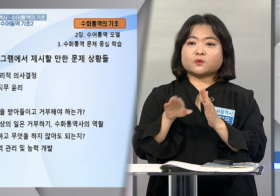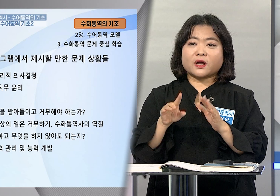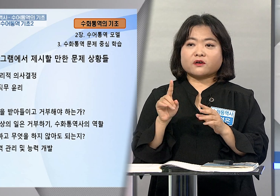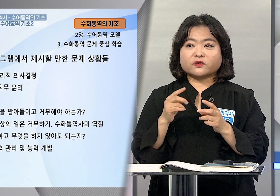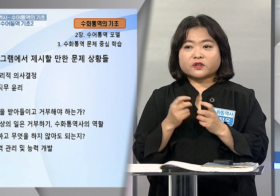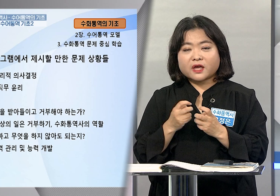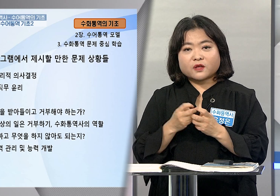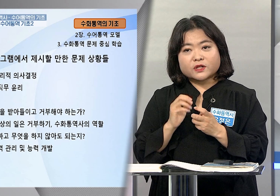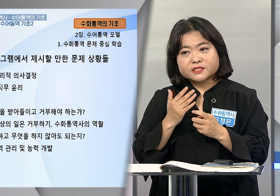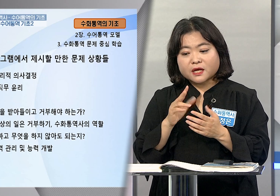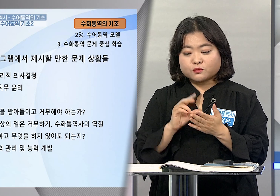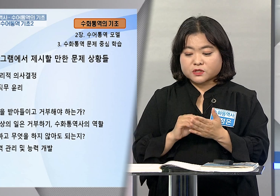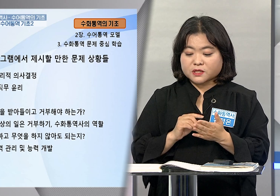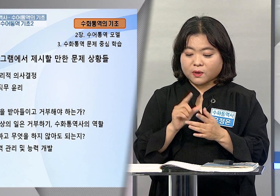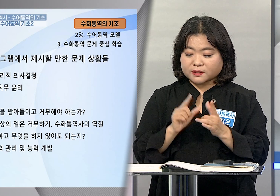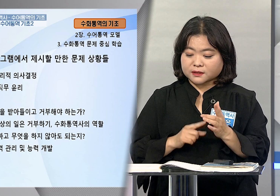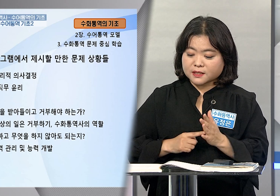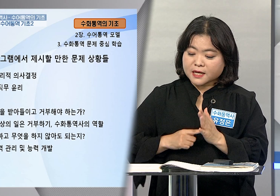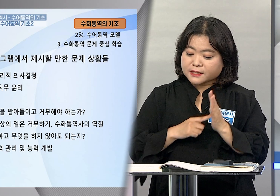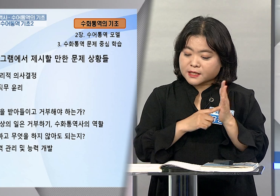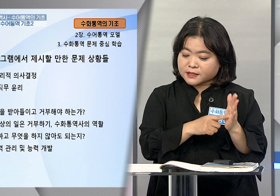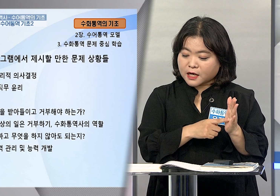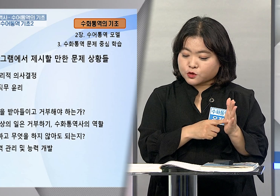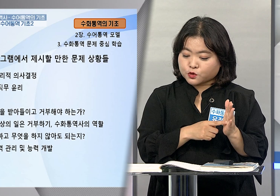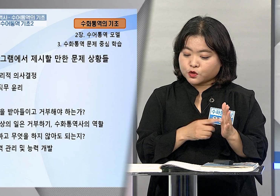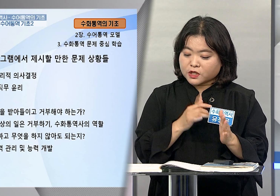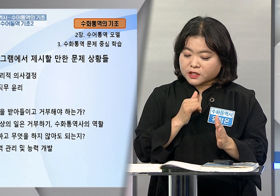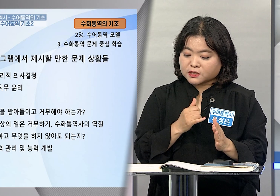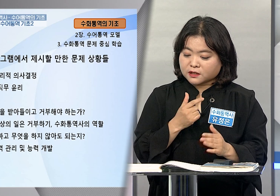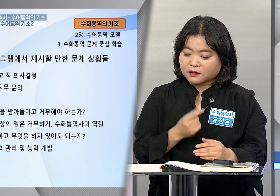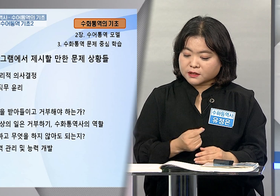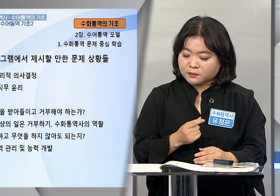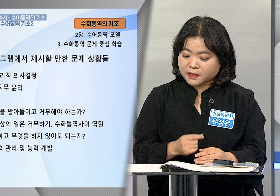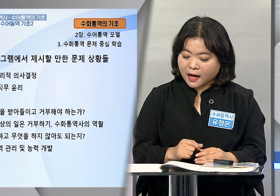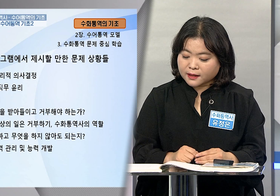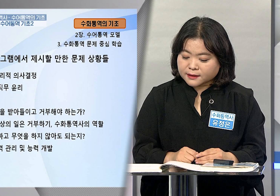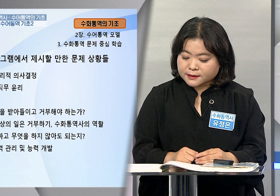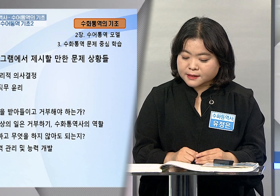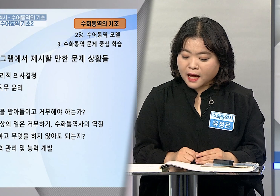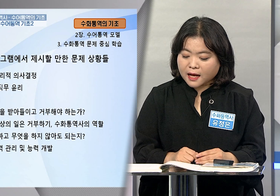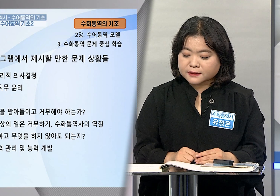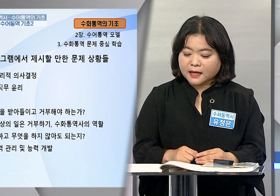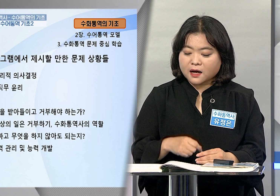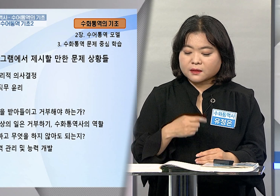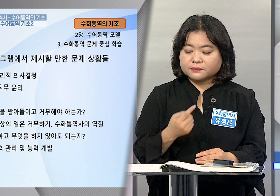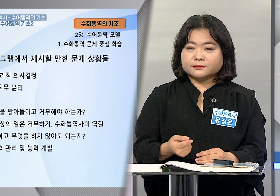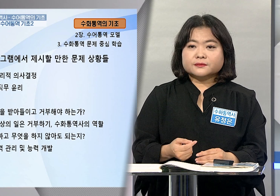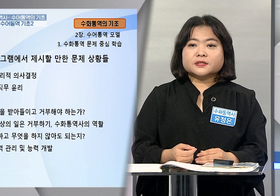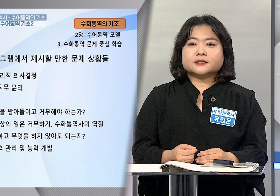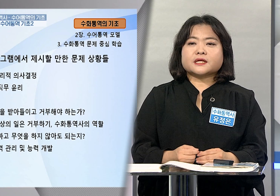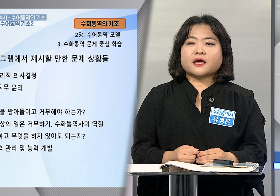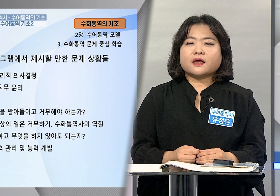과연 어떻게 해야 될지의 문제 상황들을 제시할 수 있을 것입니다. 자, 그다음 이제